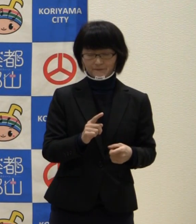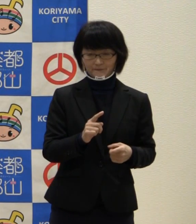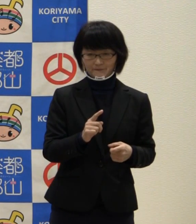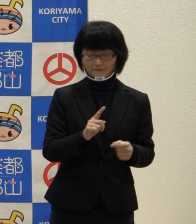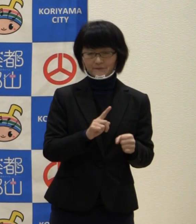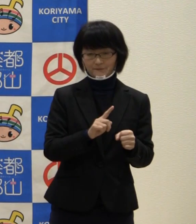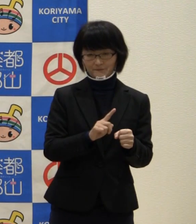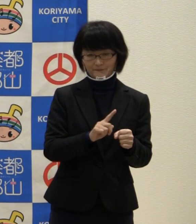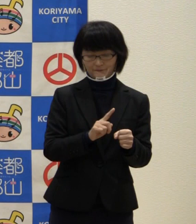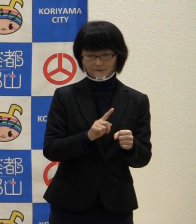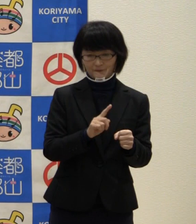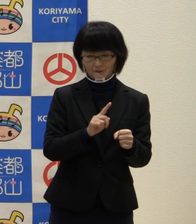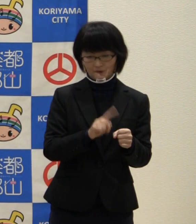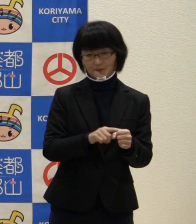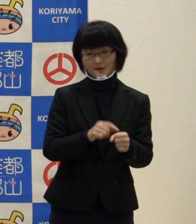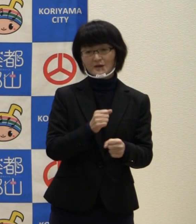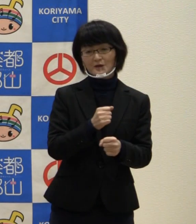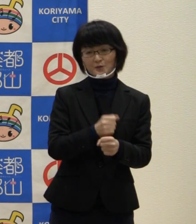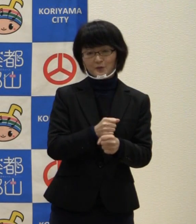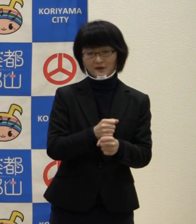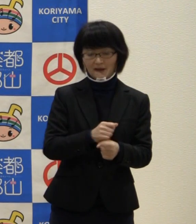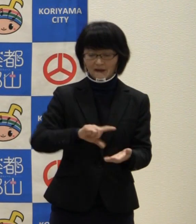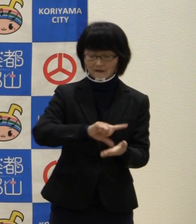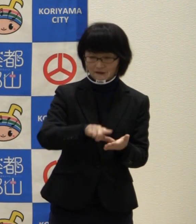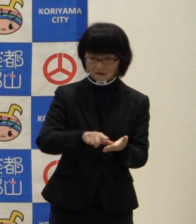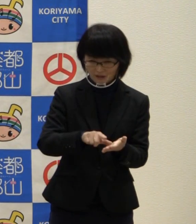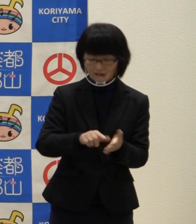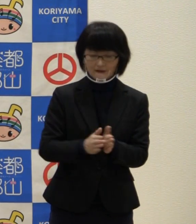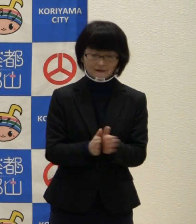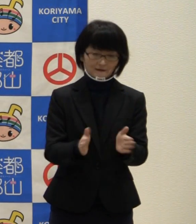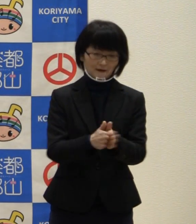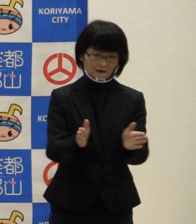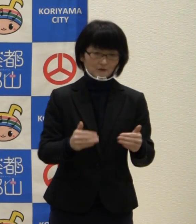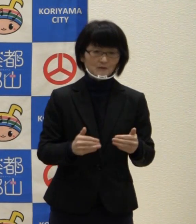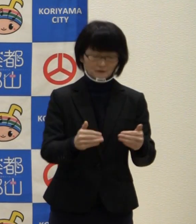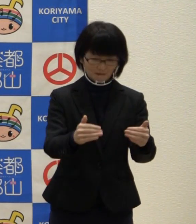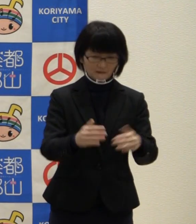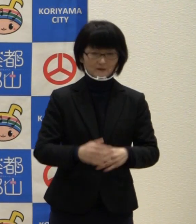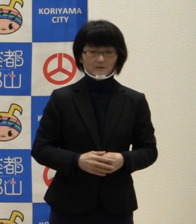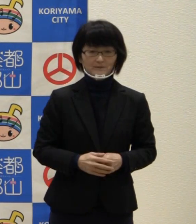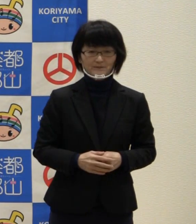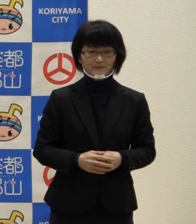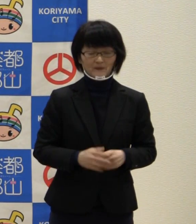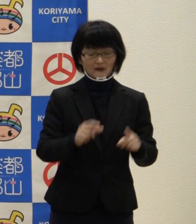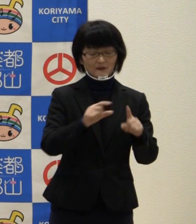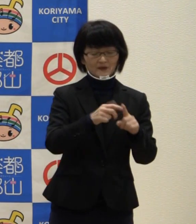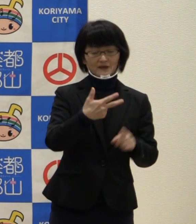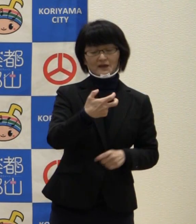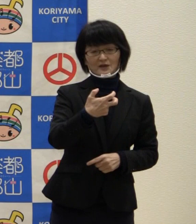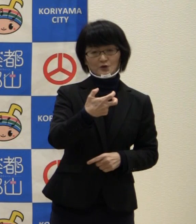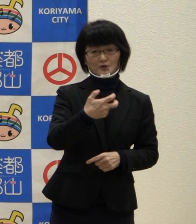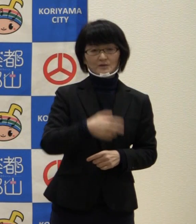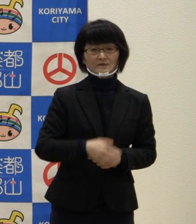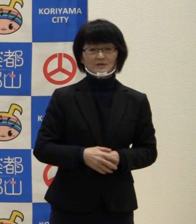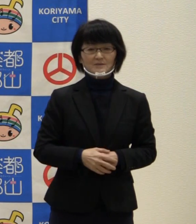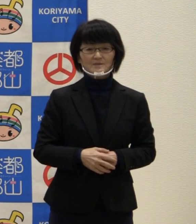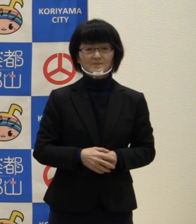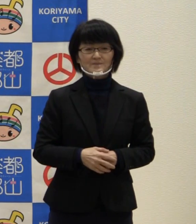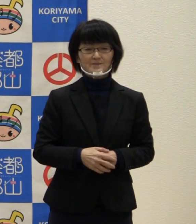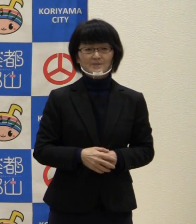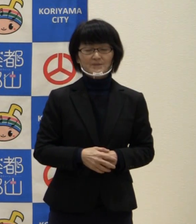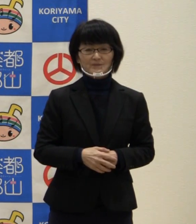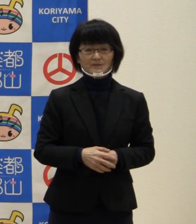設計しそうにした地域開発を進めるものでございます。次は70ページでございます。私ども